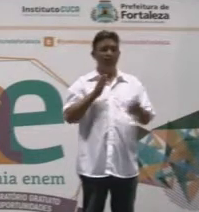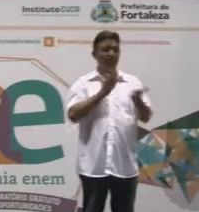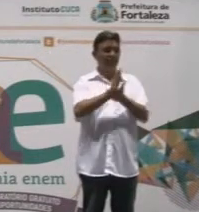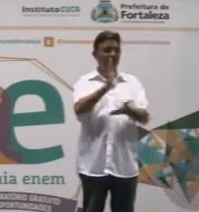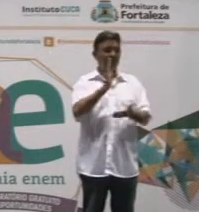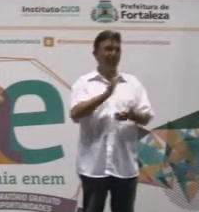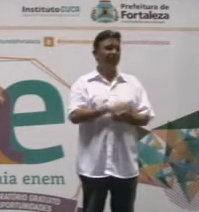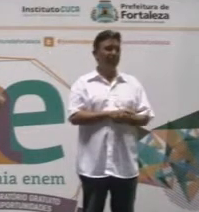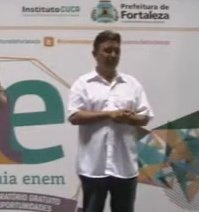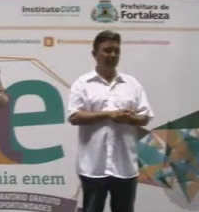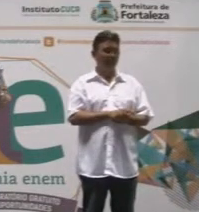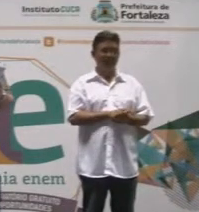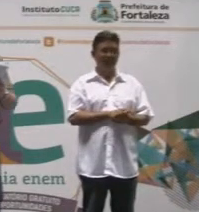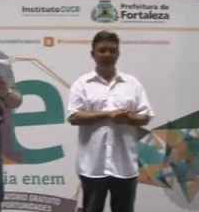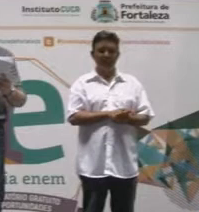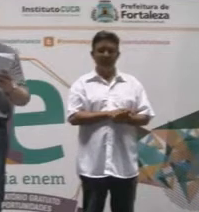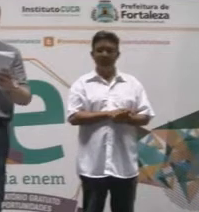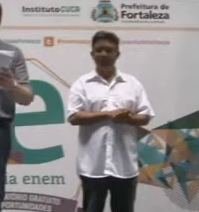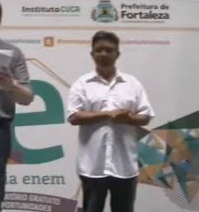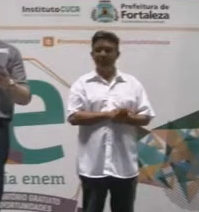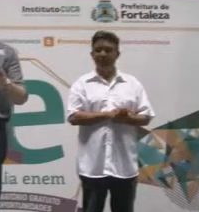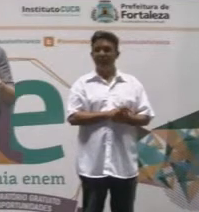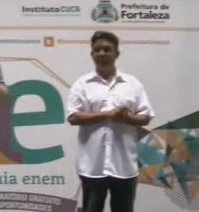no Enem. Uhul!